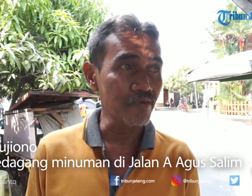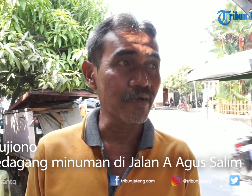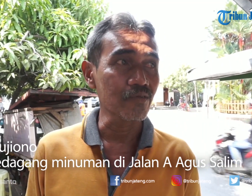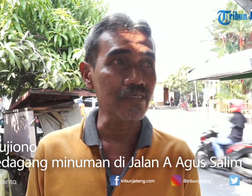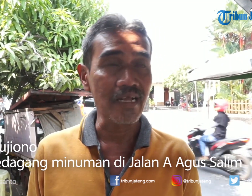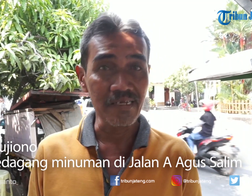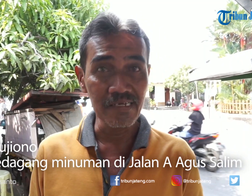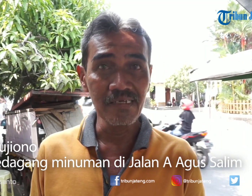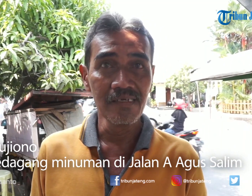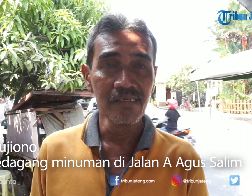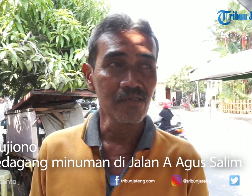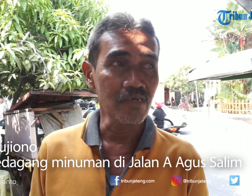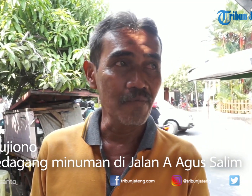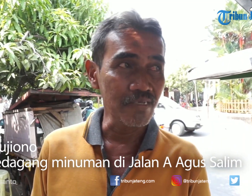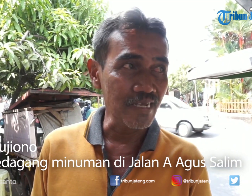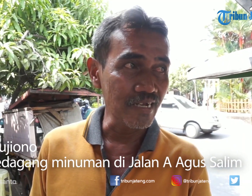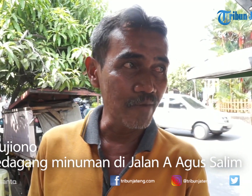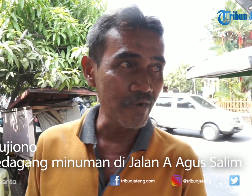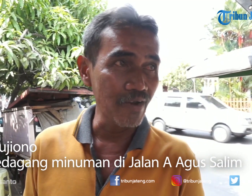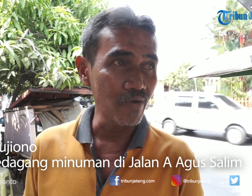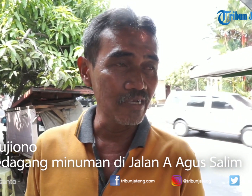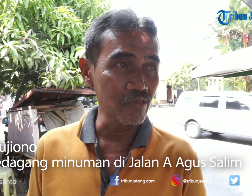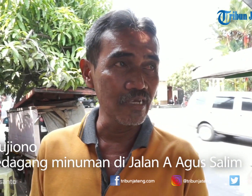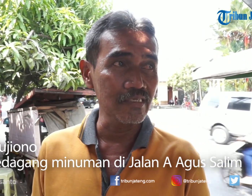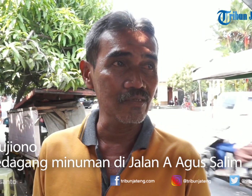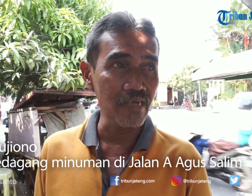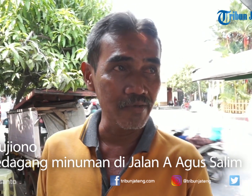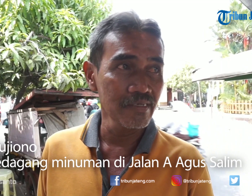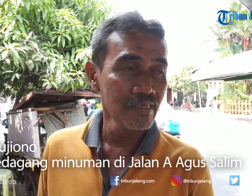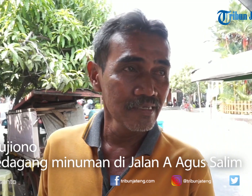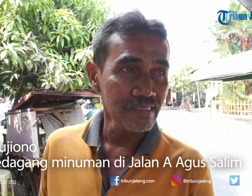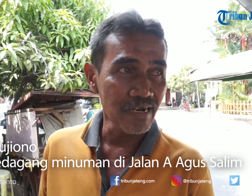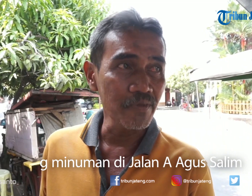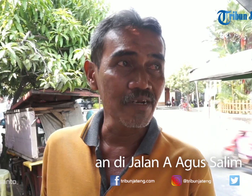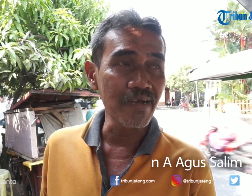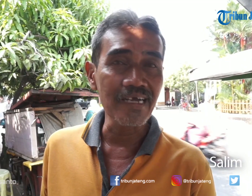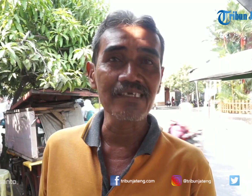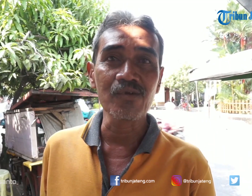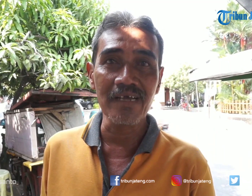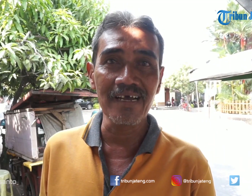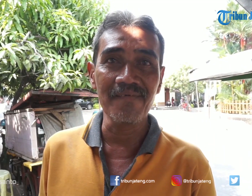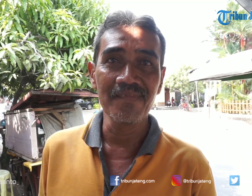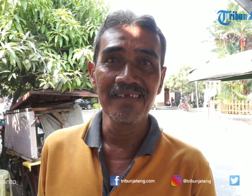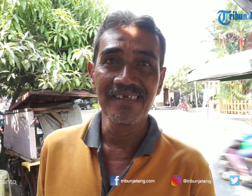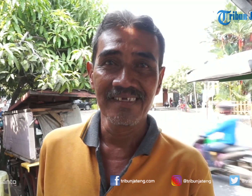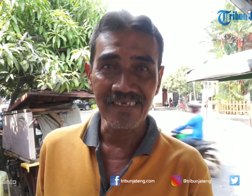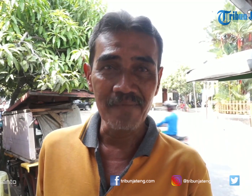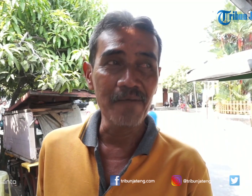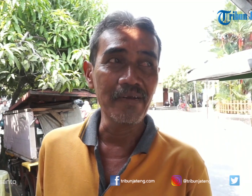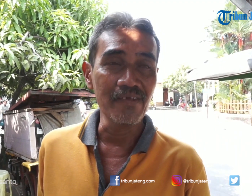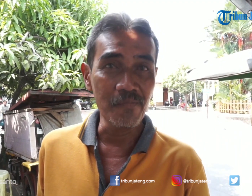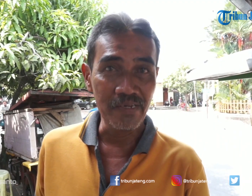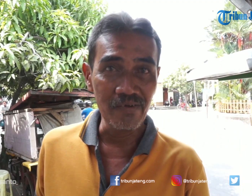membantu sekali. Juga masyarakat Pekalongan itu ya juga sangat berterima kasih juga sama beliau-beliau ini